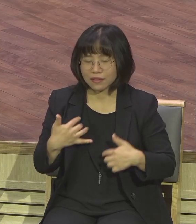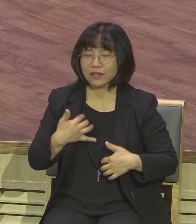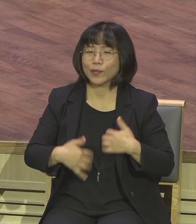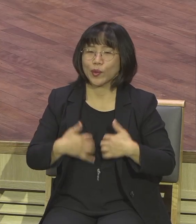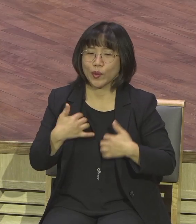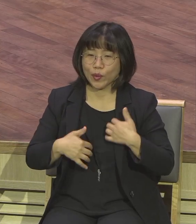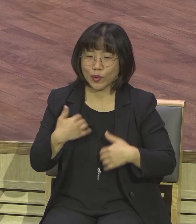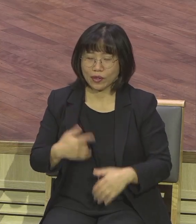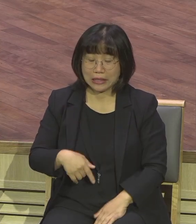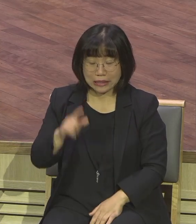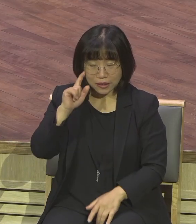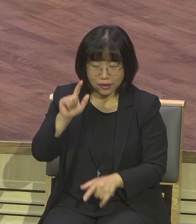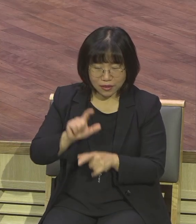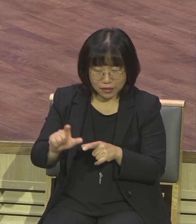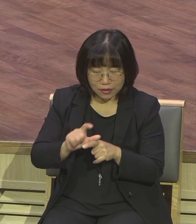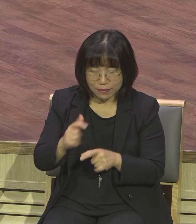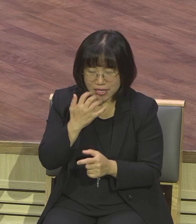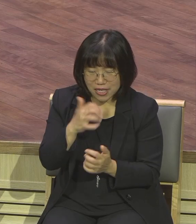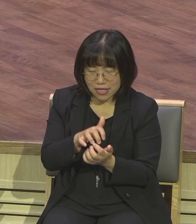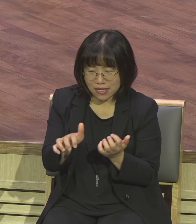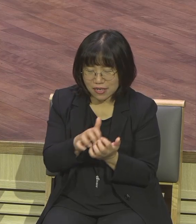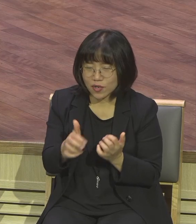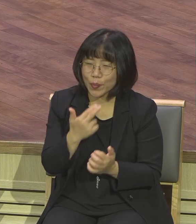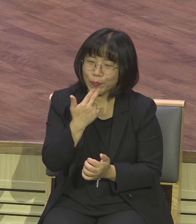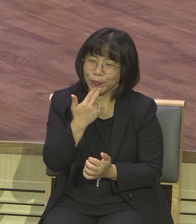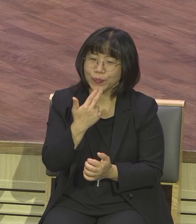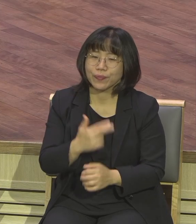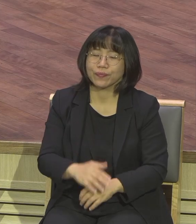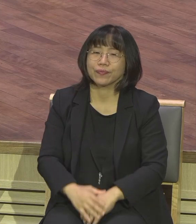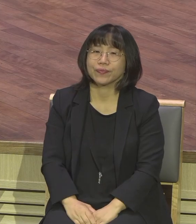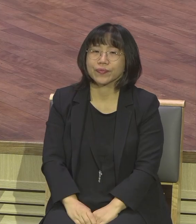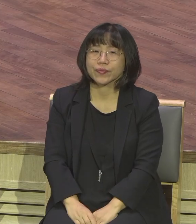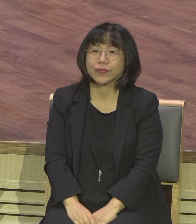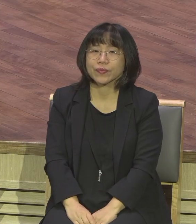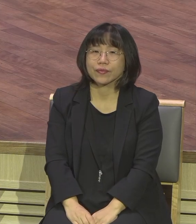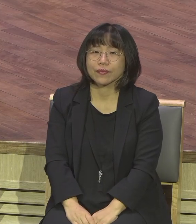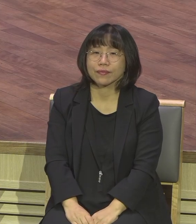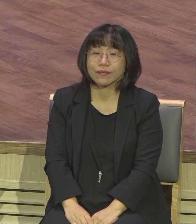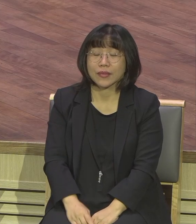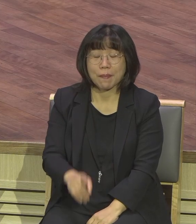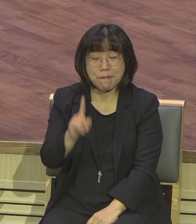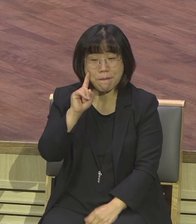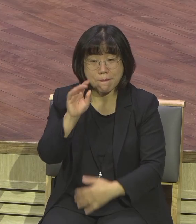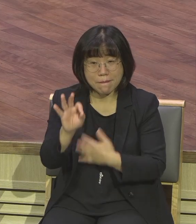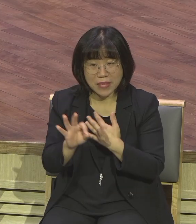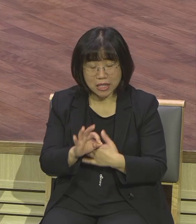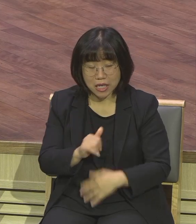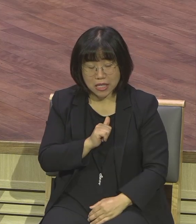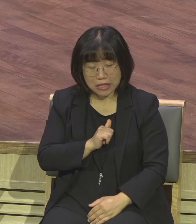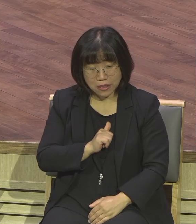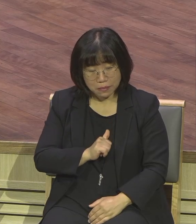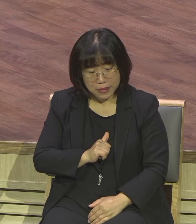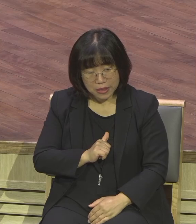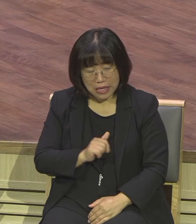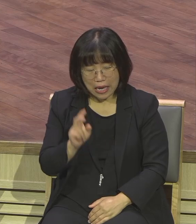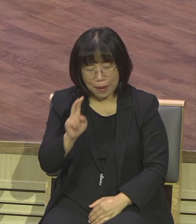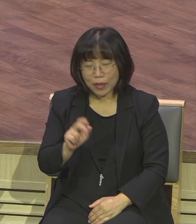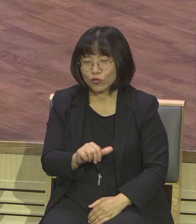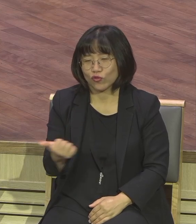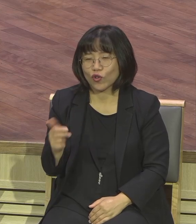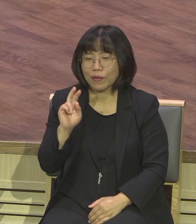못 해서 고민하고 막 그것 때문에 막 밤잠 못 자고 그것 때문에 그랬으면요 벌써 갔을